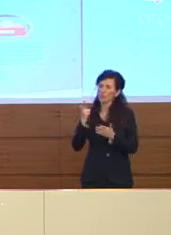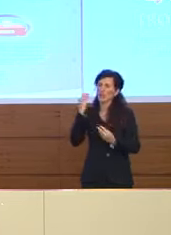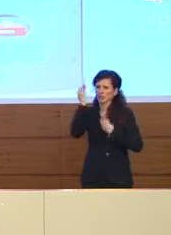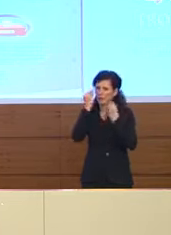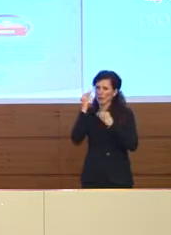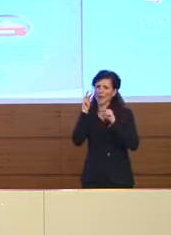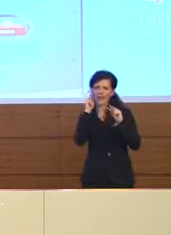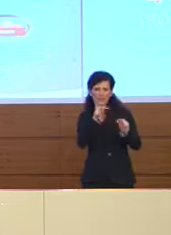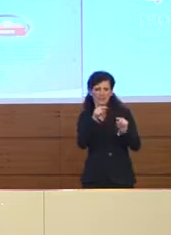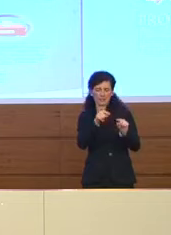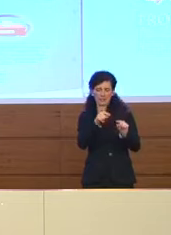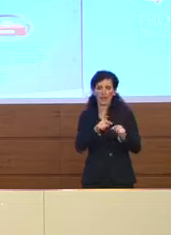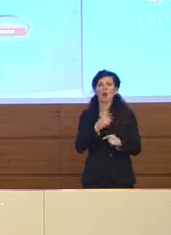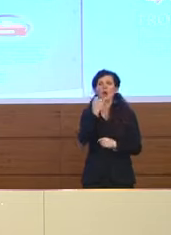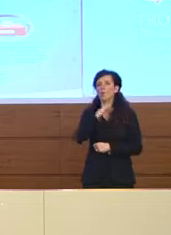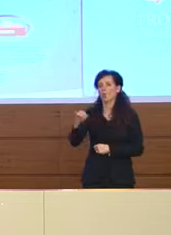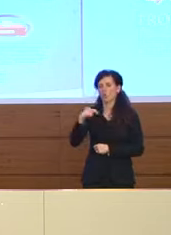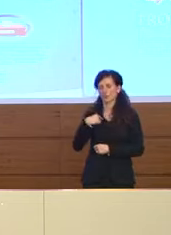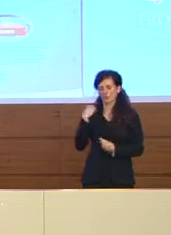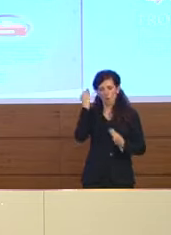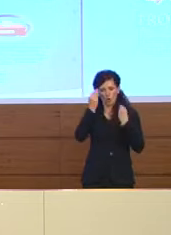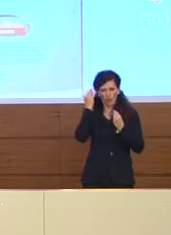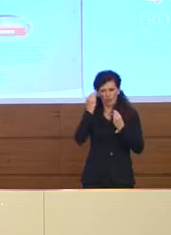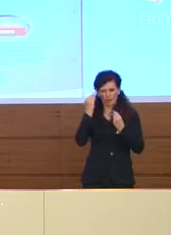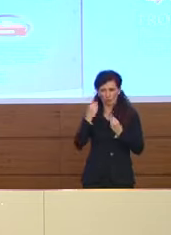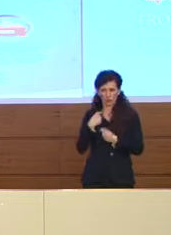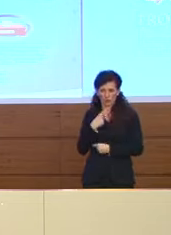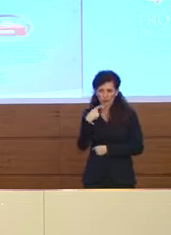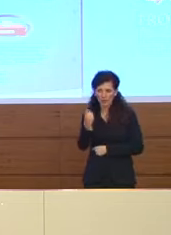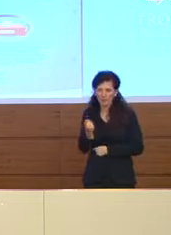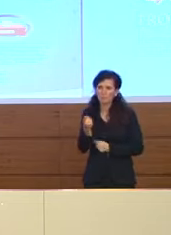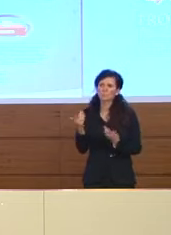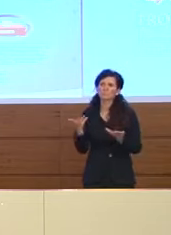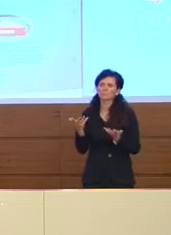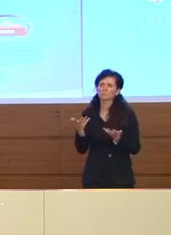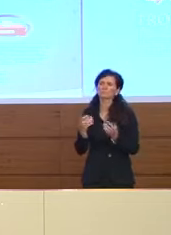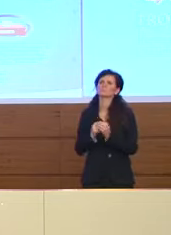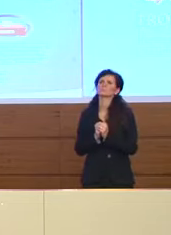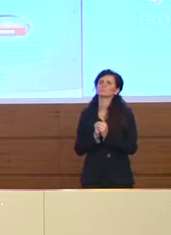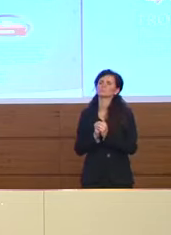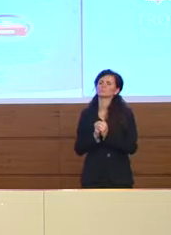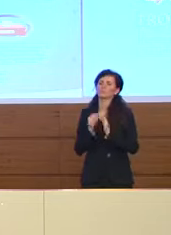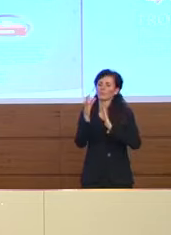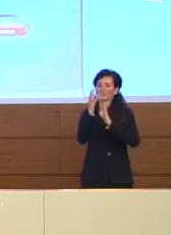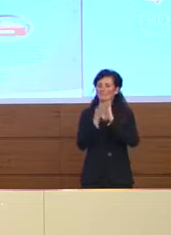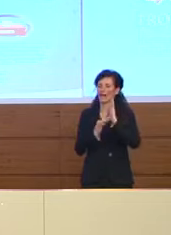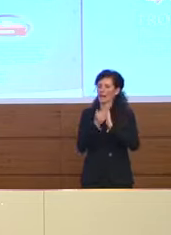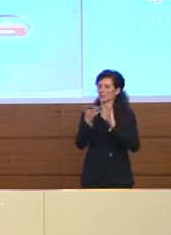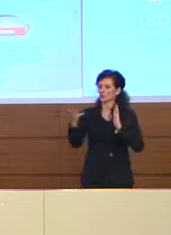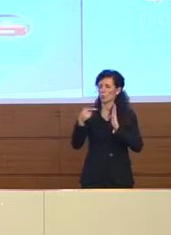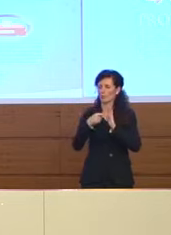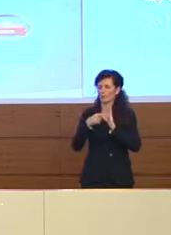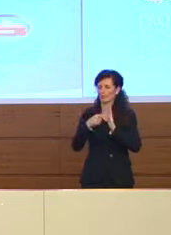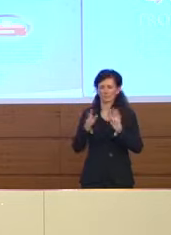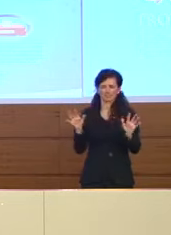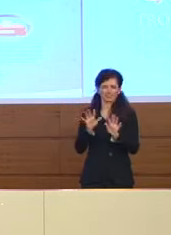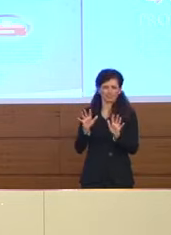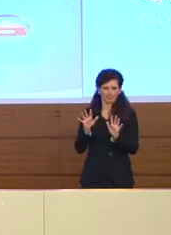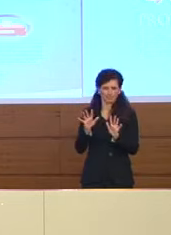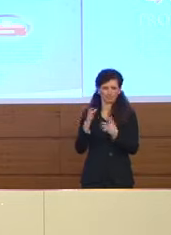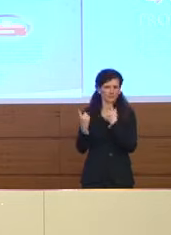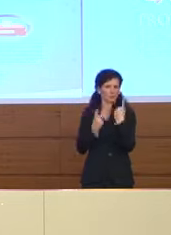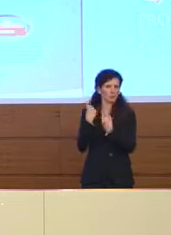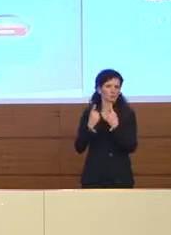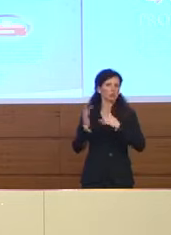la seconda di fatto perché la prima erano solo di metodo guardando i dati più tragici di questa vicenda su noi